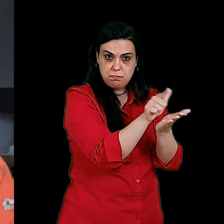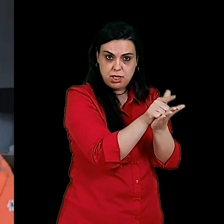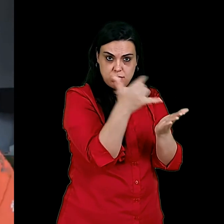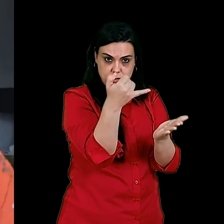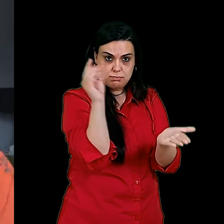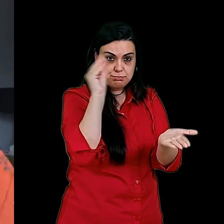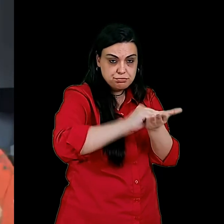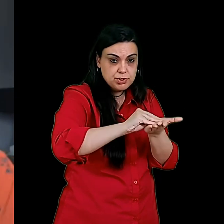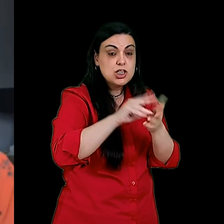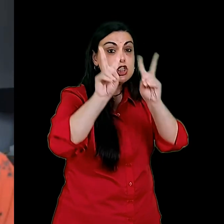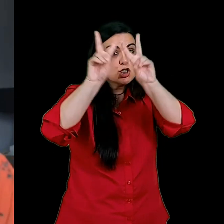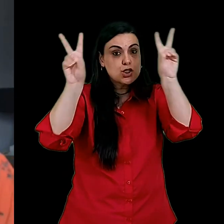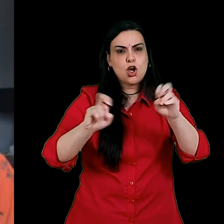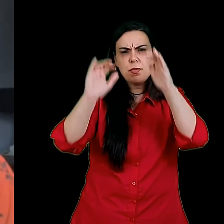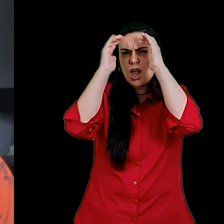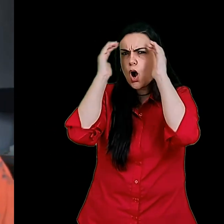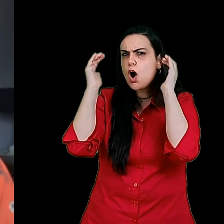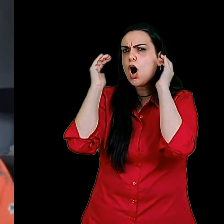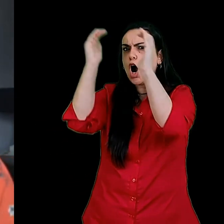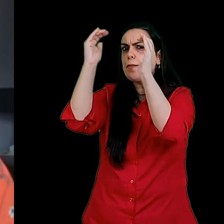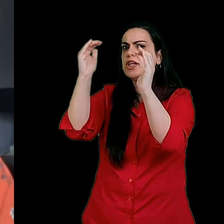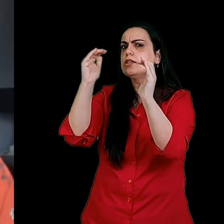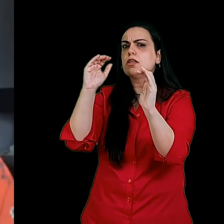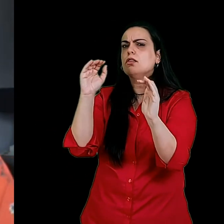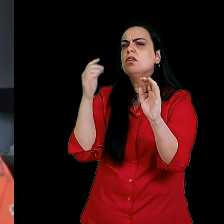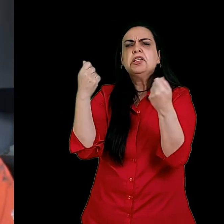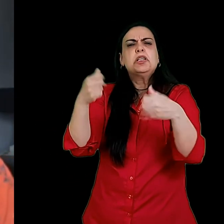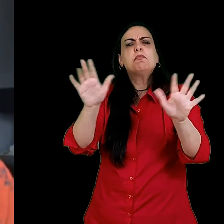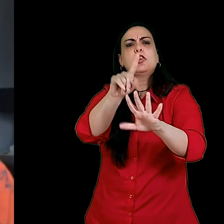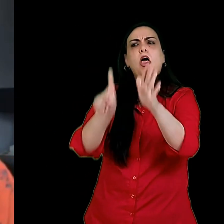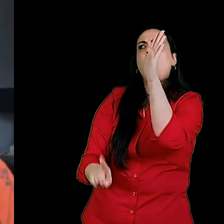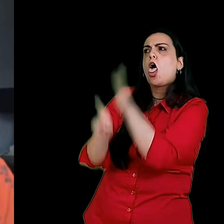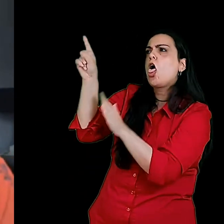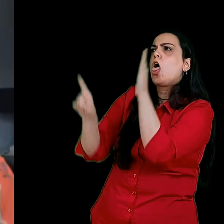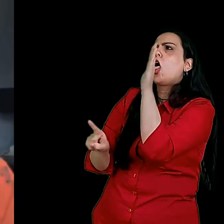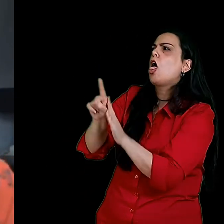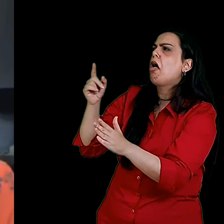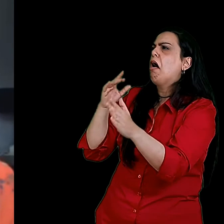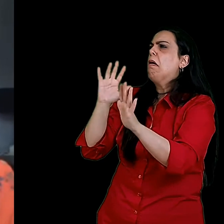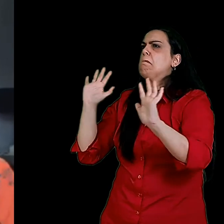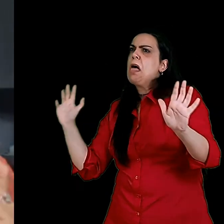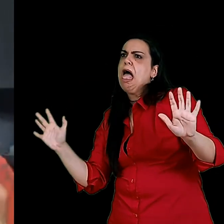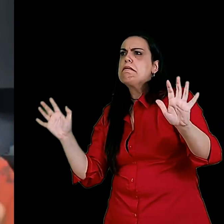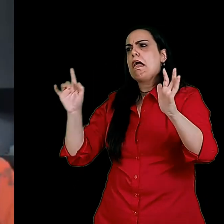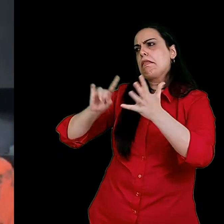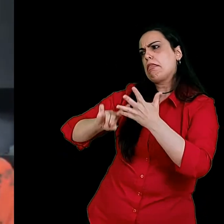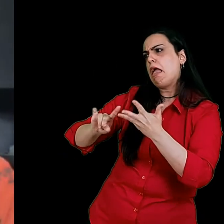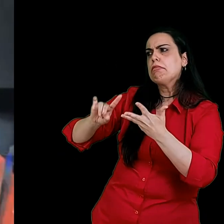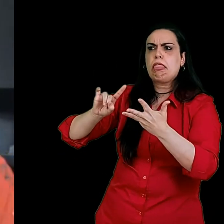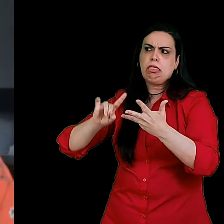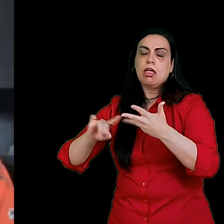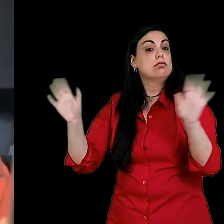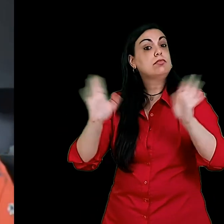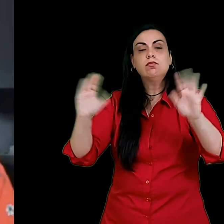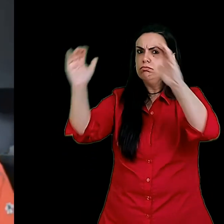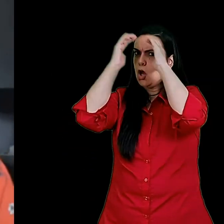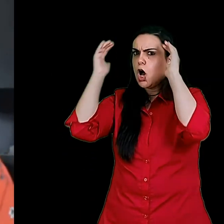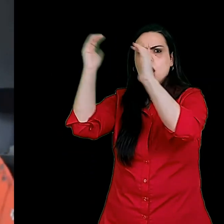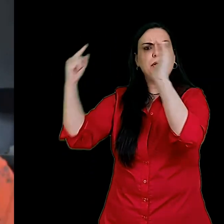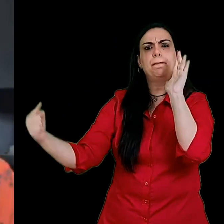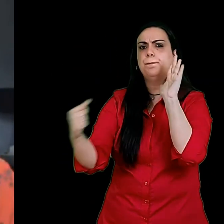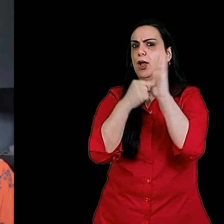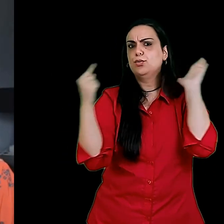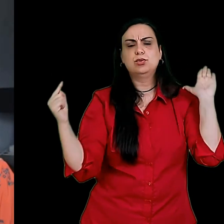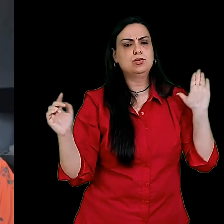Sobre essa palavra, obedecendo sem questionar. Esse é o primeiro ponto de como se desenvolve a chamada. Obedecendo sem questionar, baseado em Êxodo capítulo